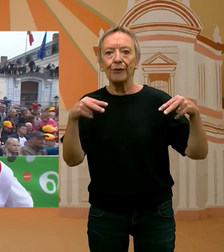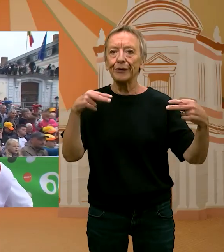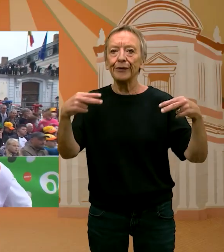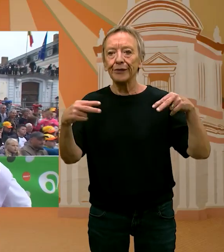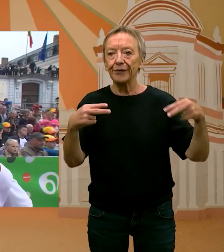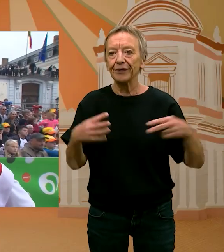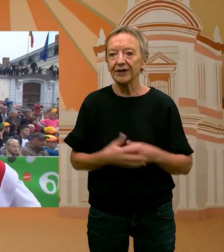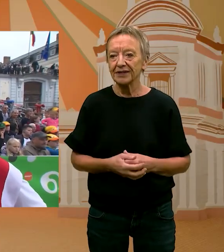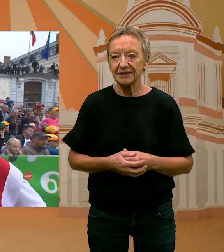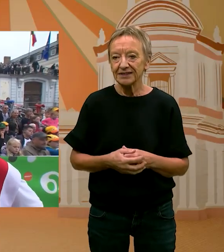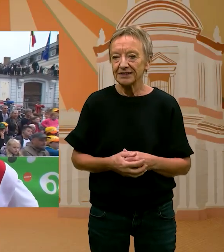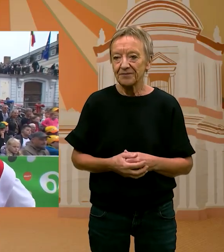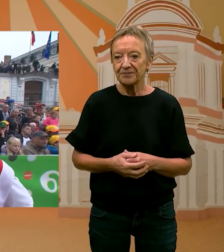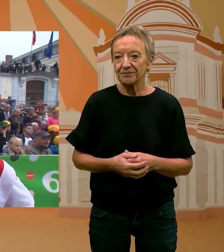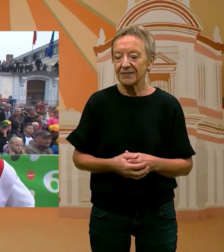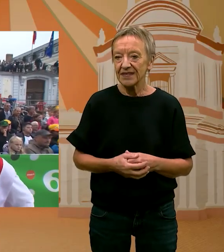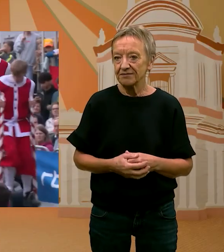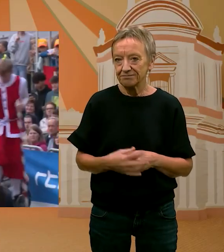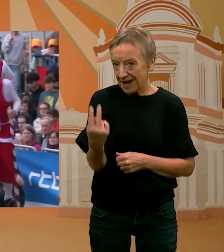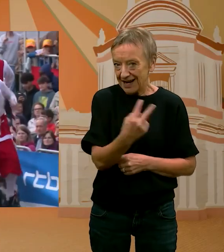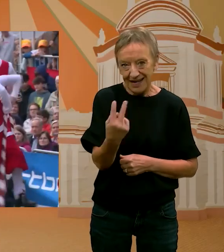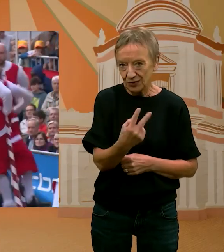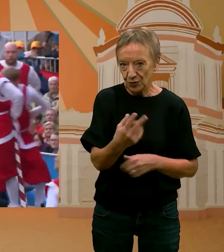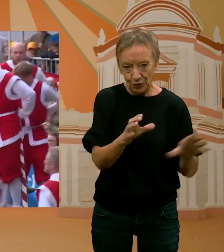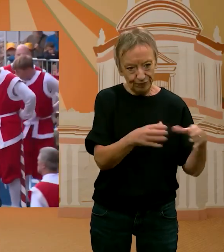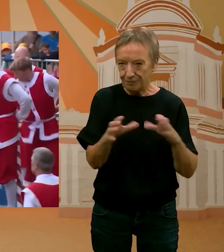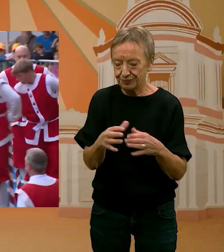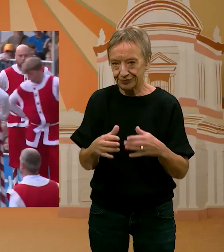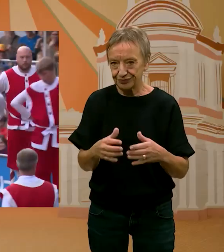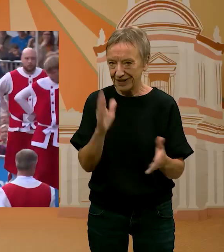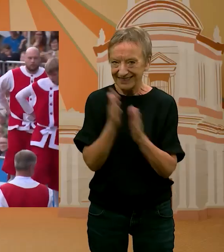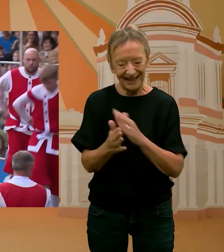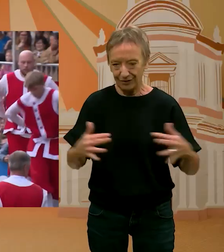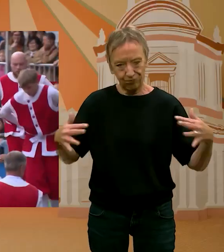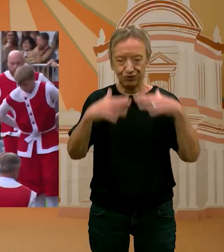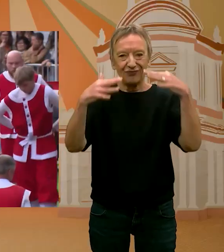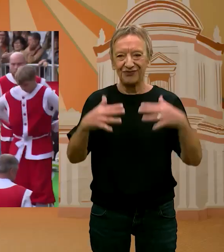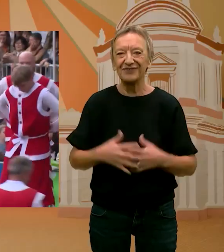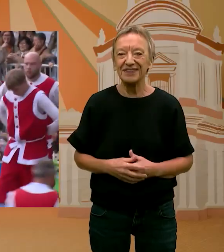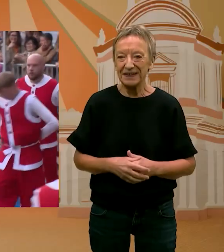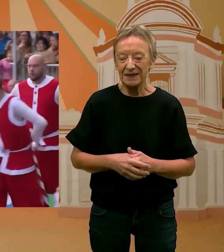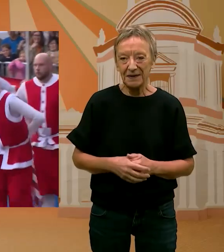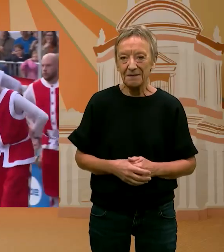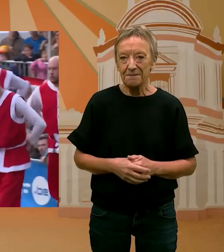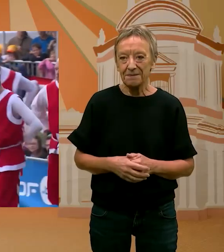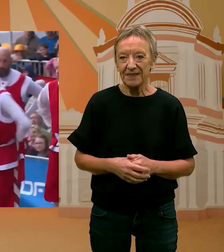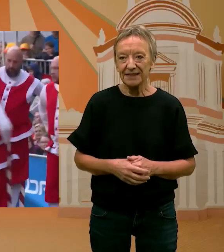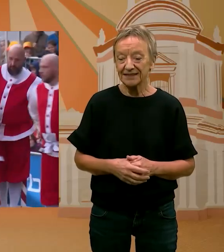pense que les Mélans aussi ont décidé d'attaquer. Tout le monde a attaqué, c'était une vitesse, je ne sais pas combien de temps ça dure, mais ça a été vraiment très physique dès le départ.